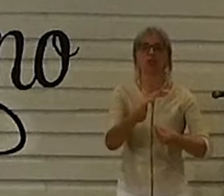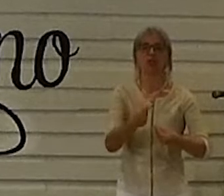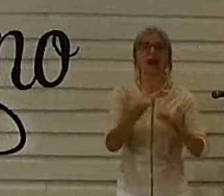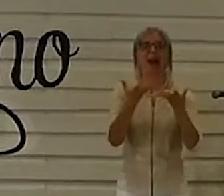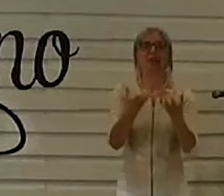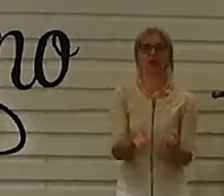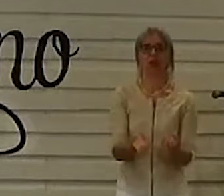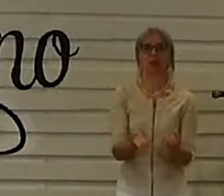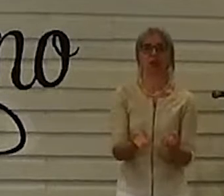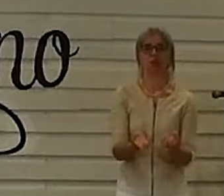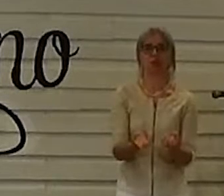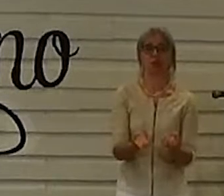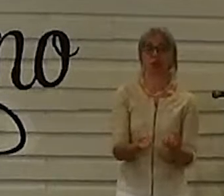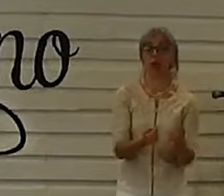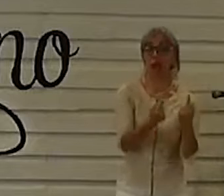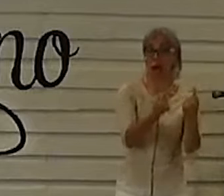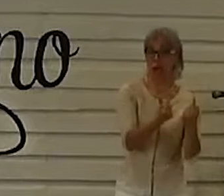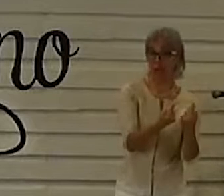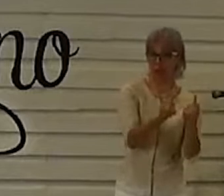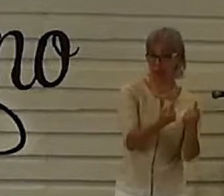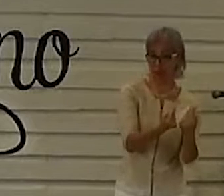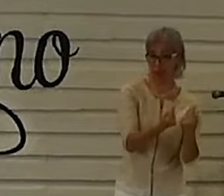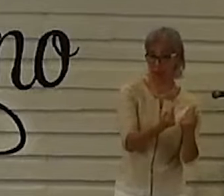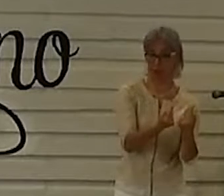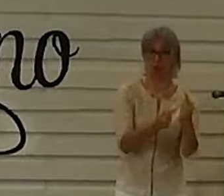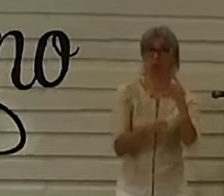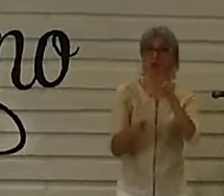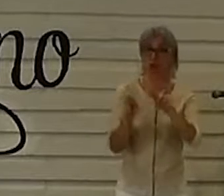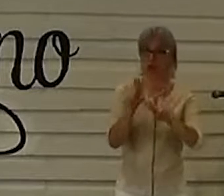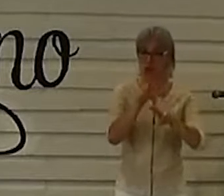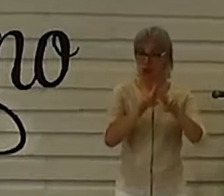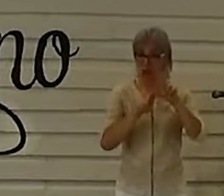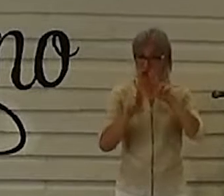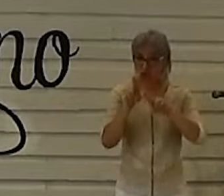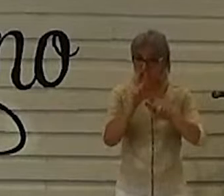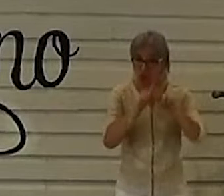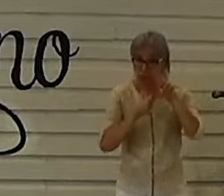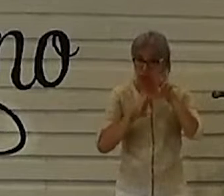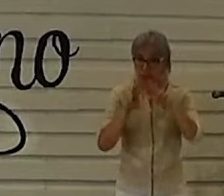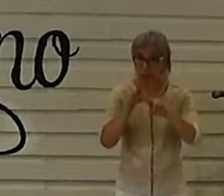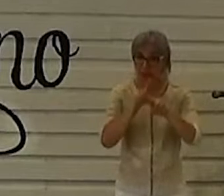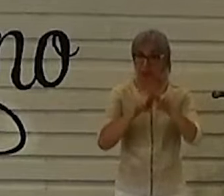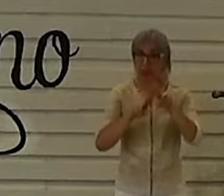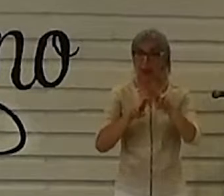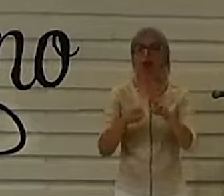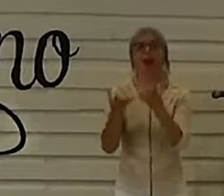No, accetta. Ma accetta i peccatori.